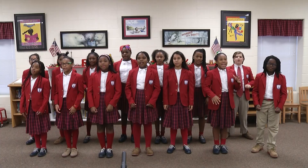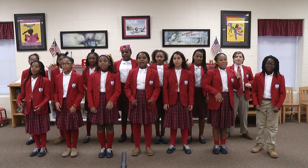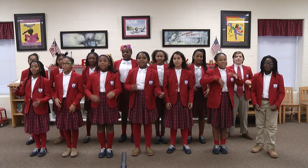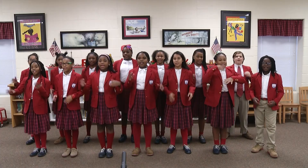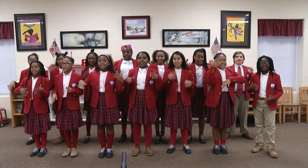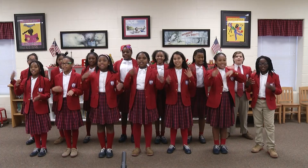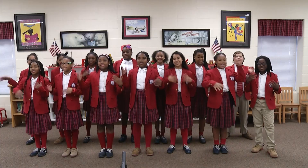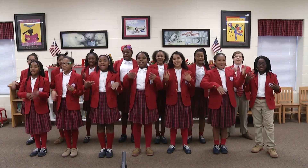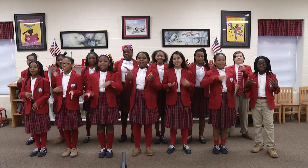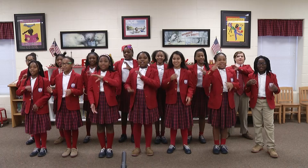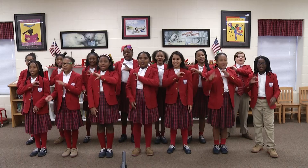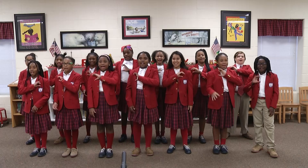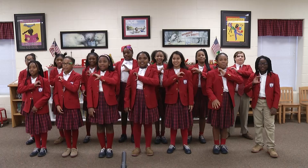Felicidad. Feliz Navidad.